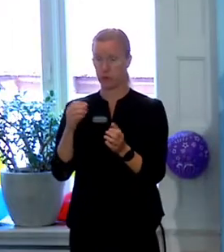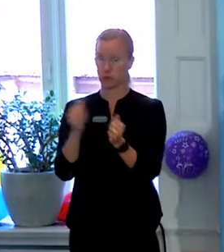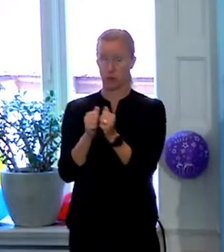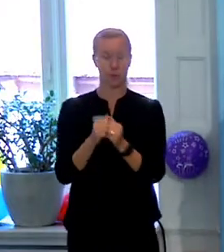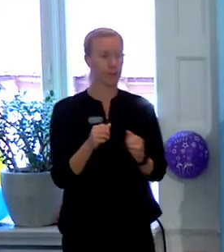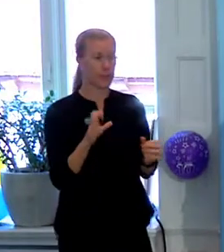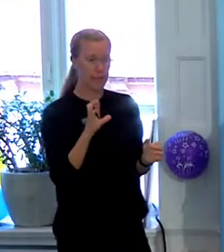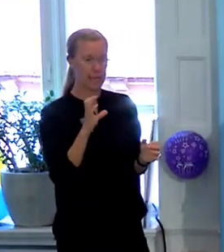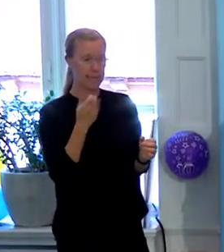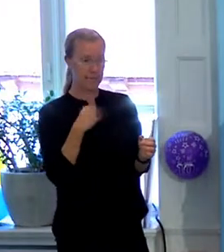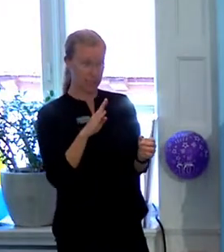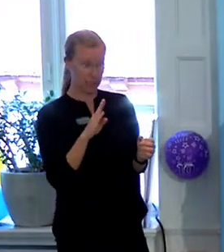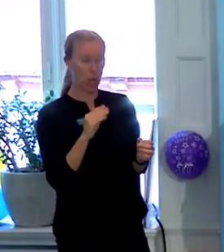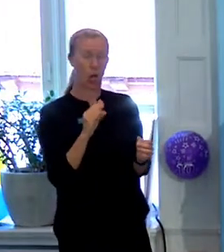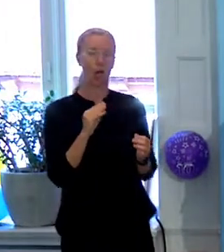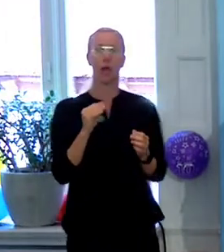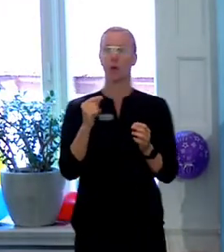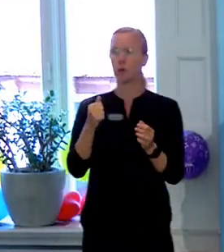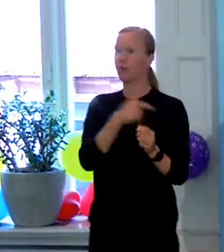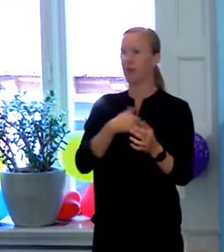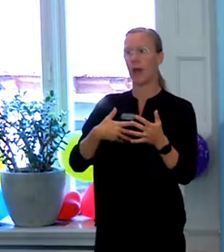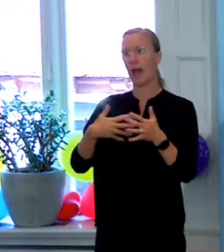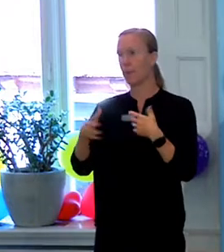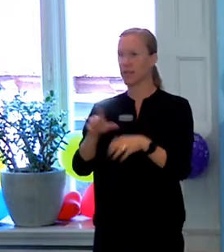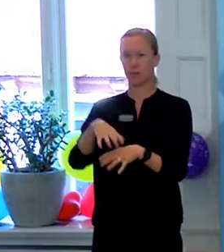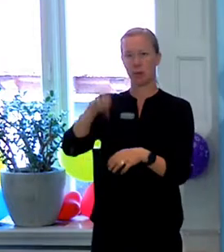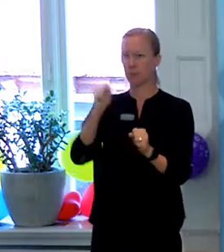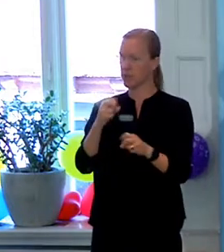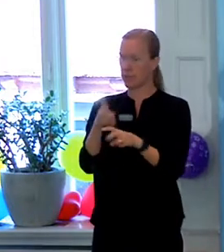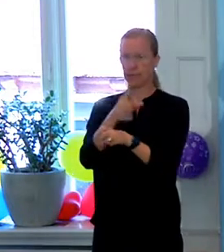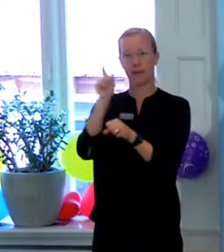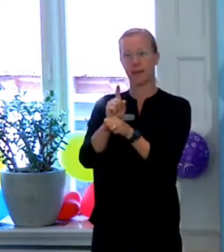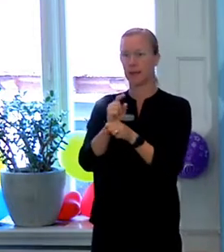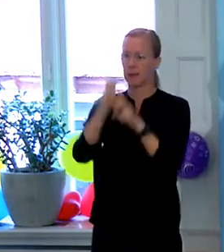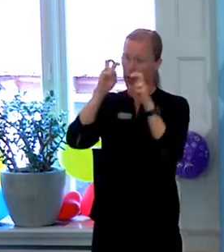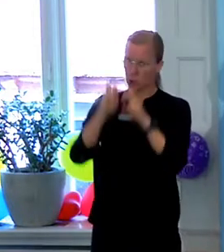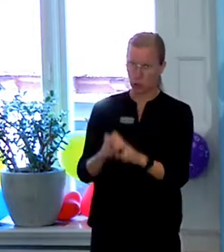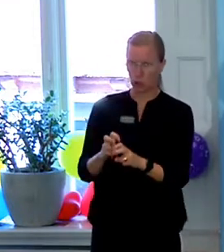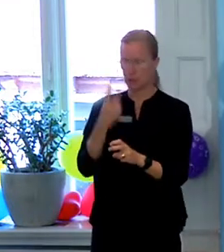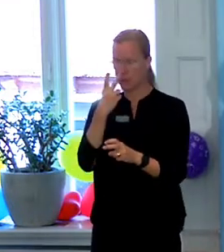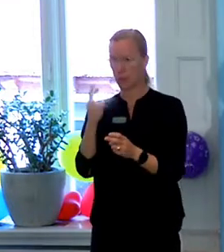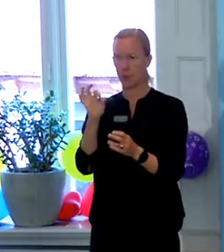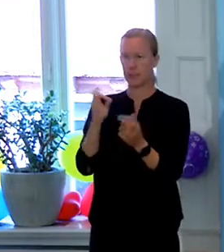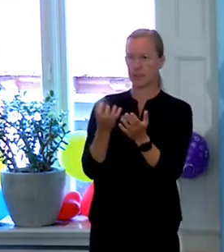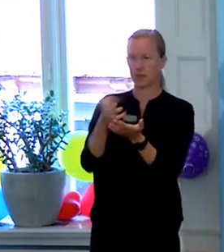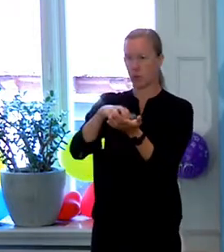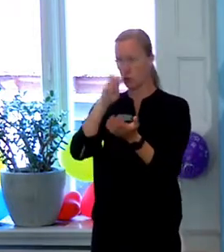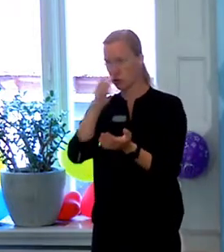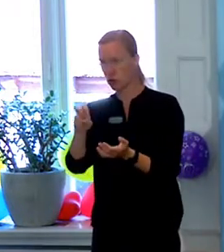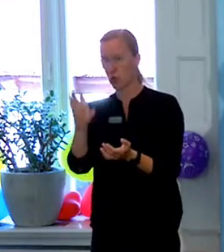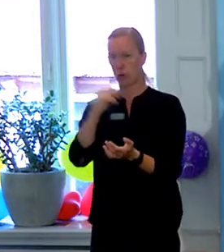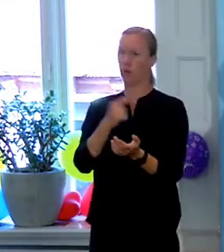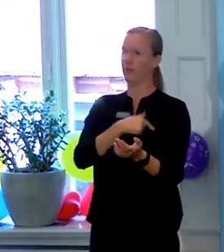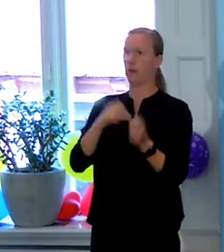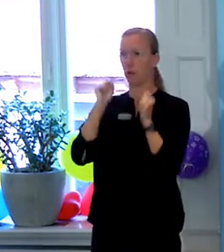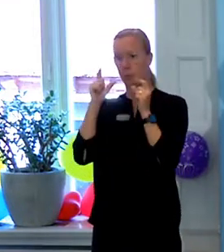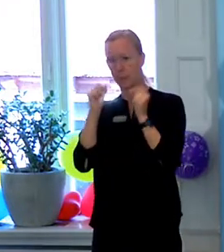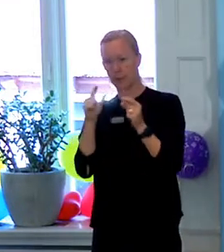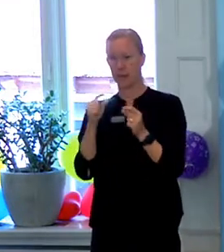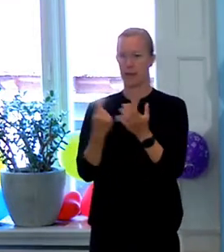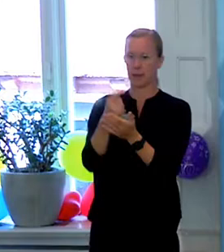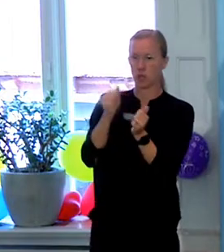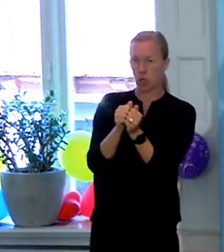Nej, jag tycker att det är en del av arbetsmiljön där vi hela tiden måste göra analyser hur situationen ser ut. Och när vi då märker att det händer